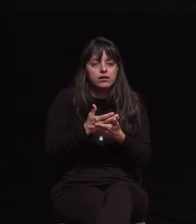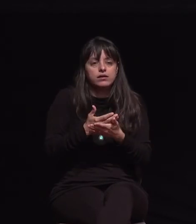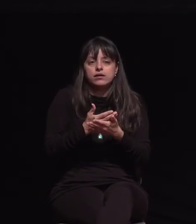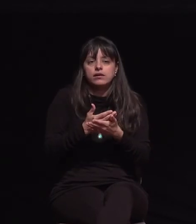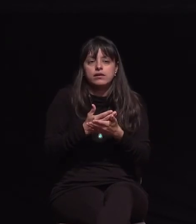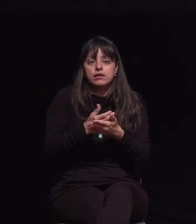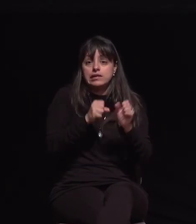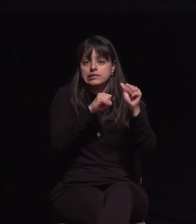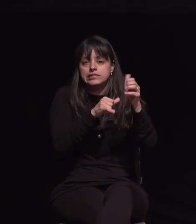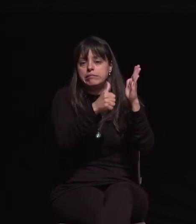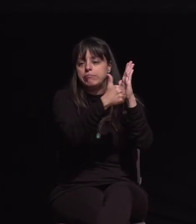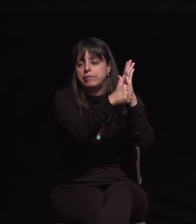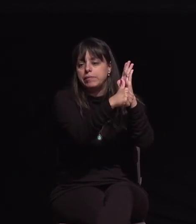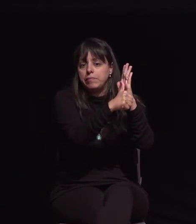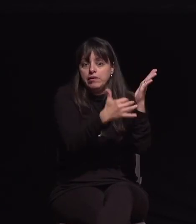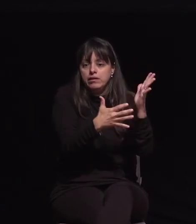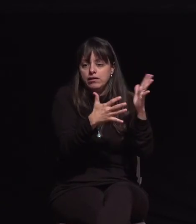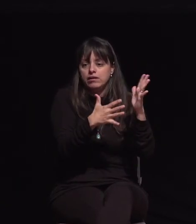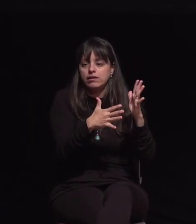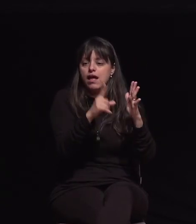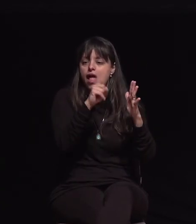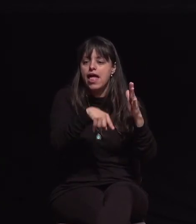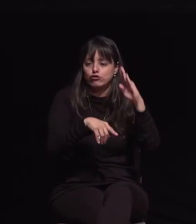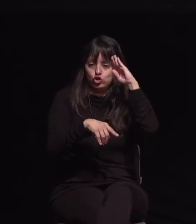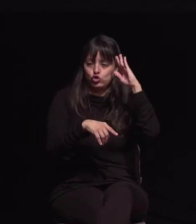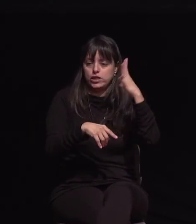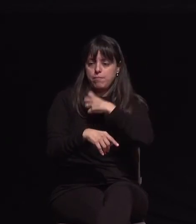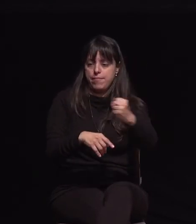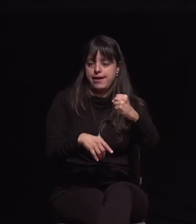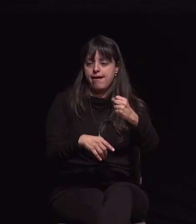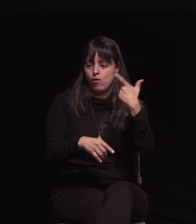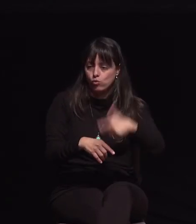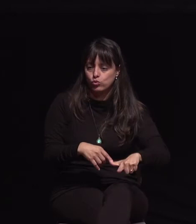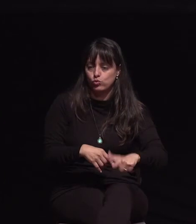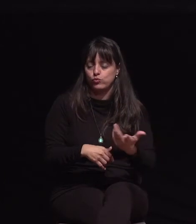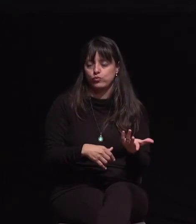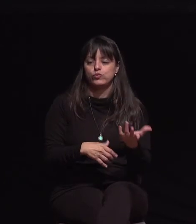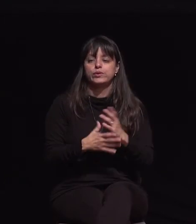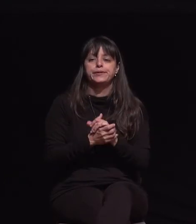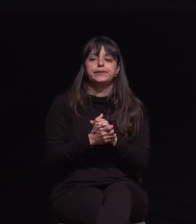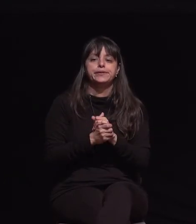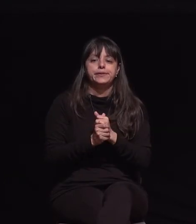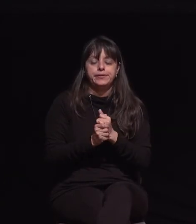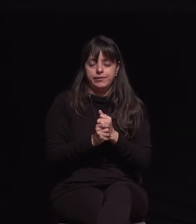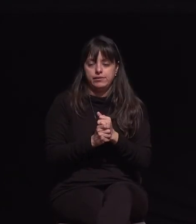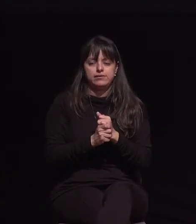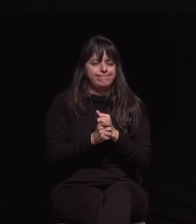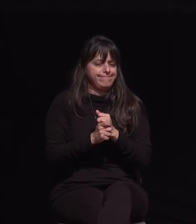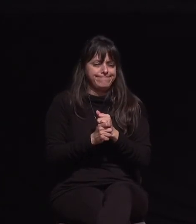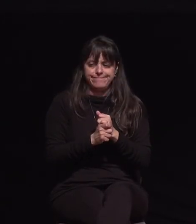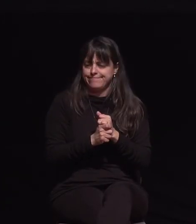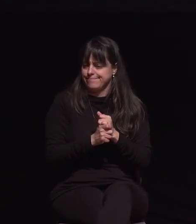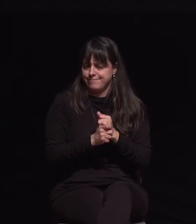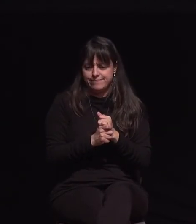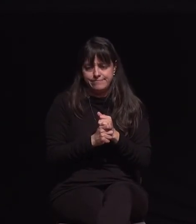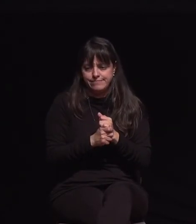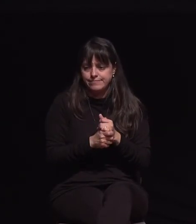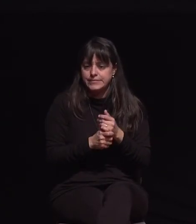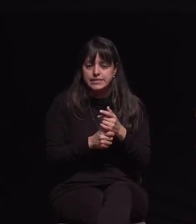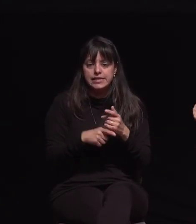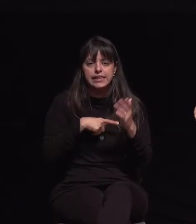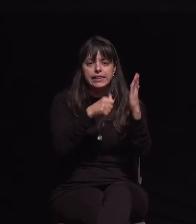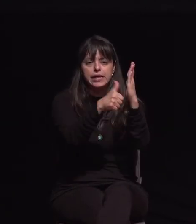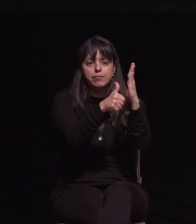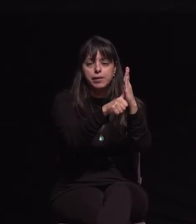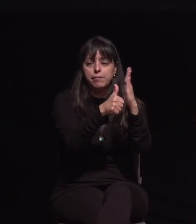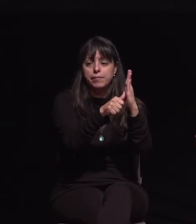podia ouvir uma campainha, porque ele achava que era um soldado que vinha ali me pegar e levar. Entendeu? Quantas vezes a campainha tocava em casa,